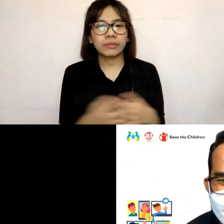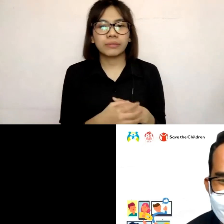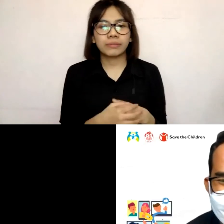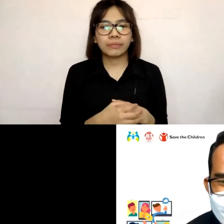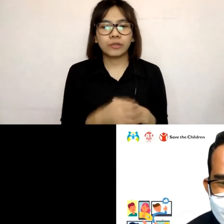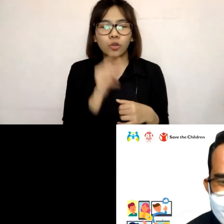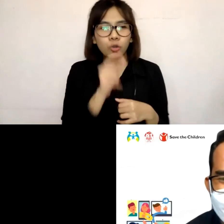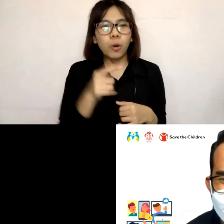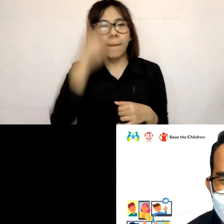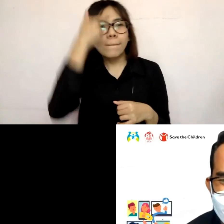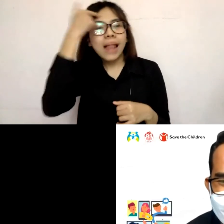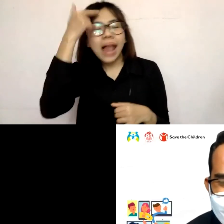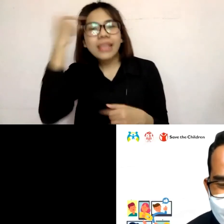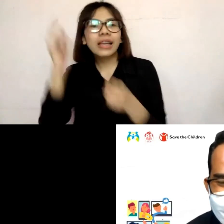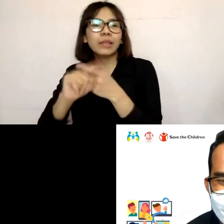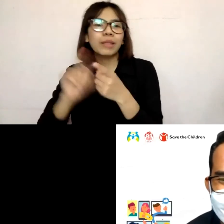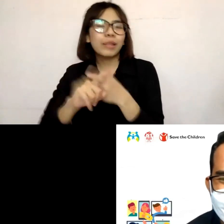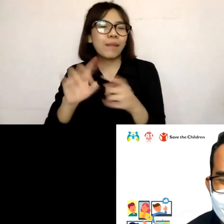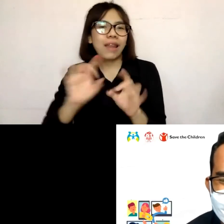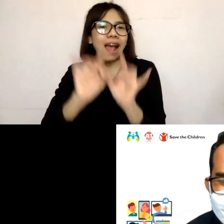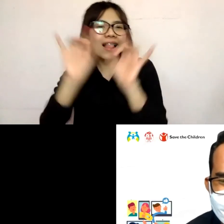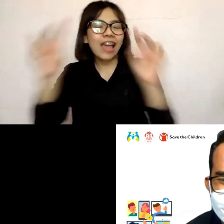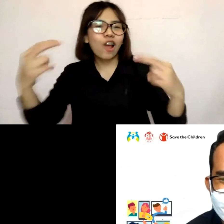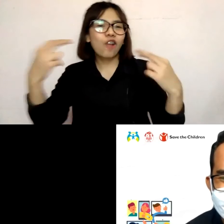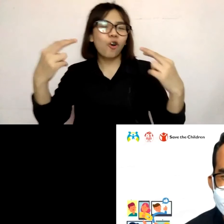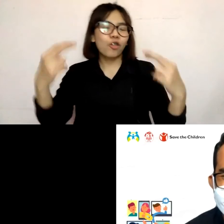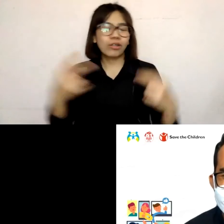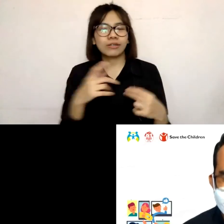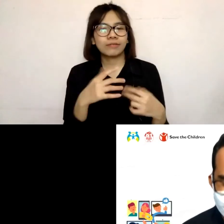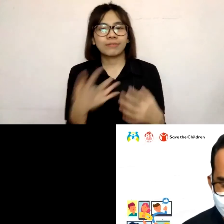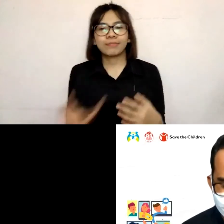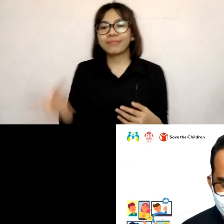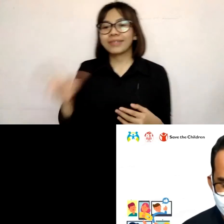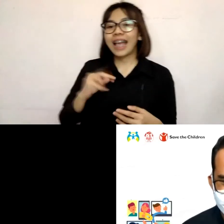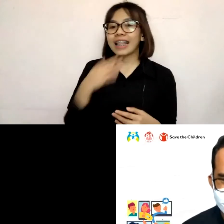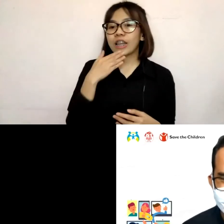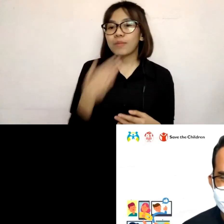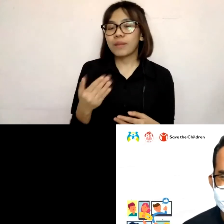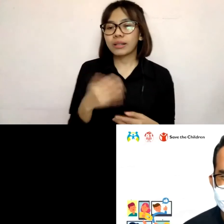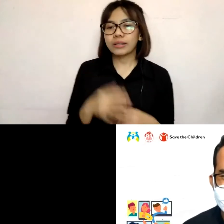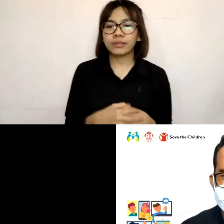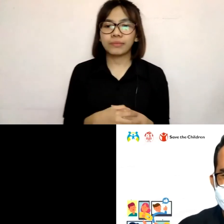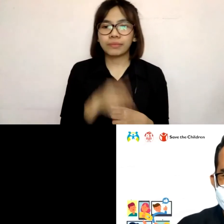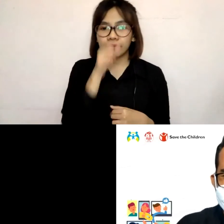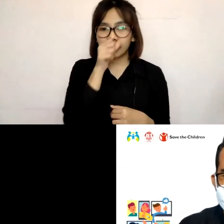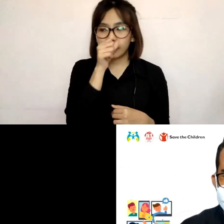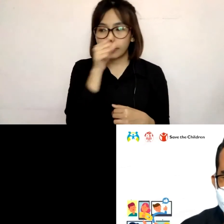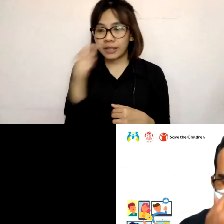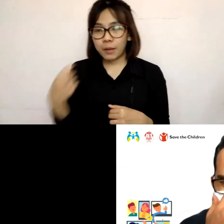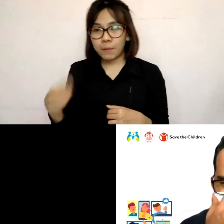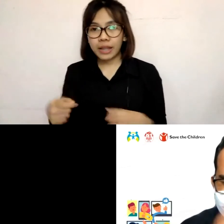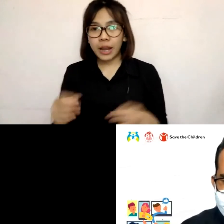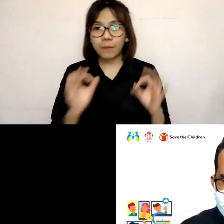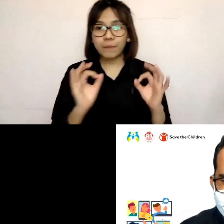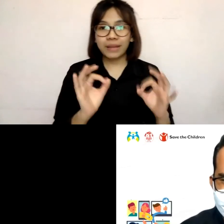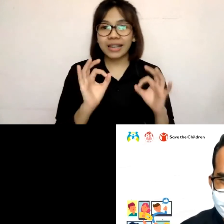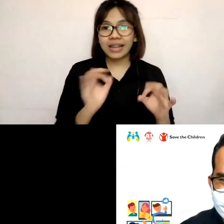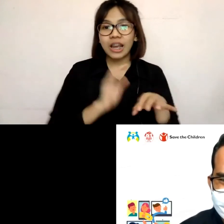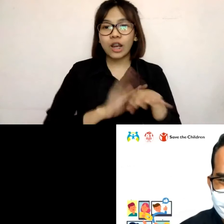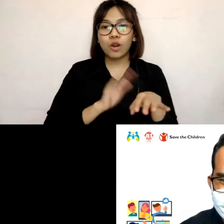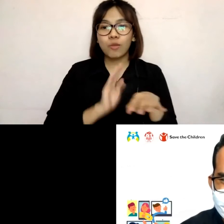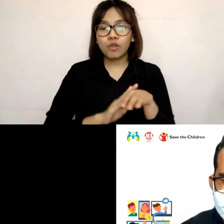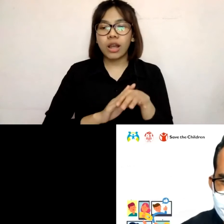siswa didik gitu. Nah, tadi kan Regina sudah menjelaskan tuh ada beberapa aspek gitu. Nah, kalau pengalamannya Regina sendiri di sekolah